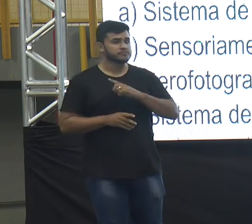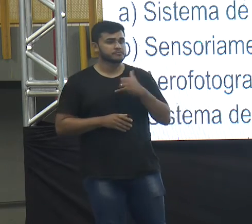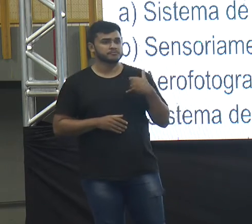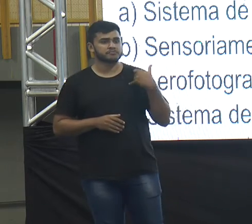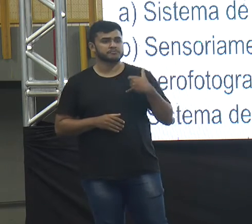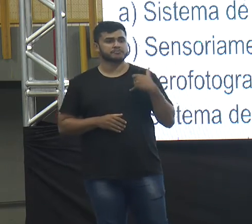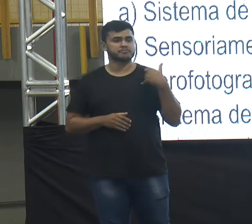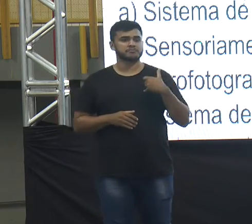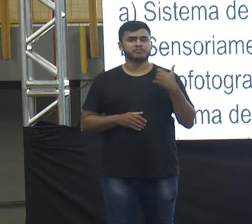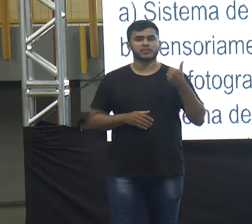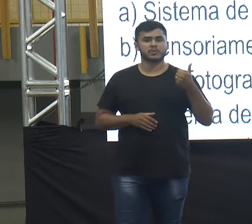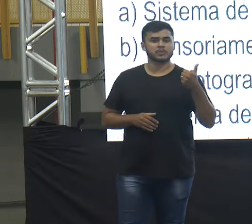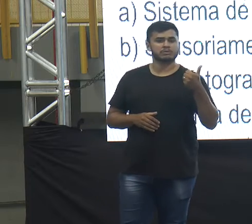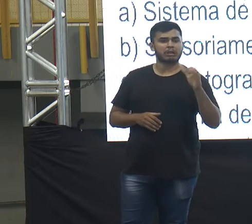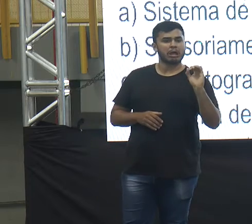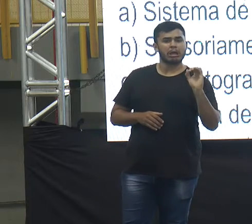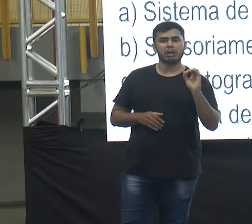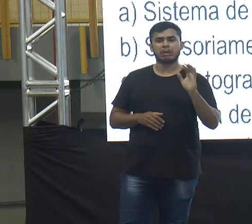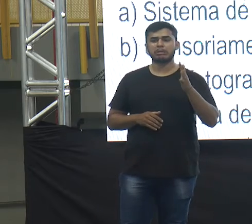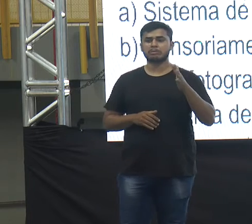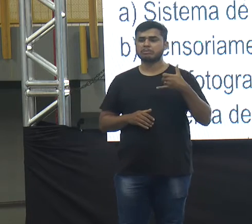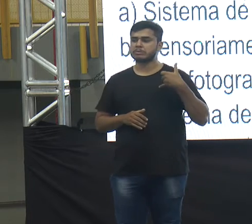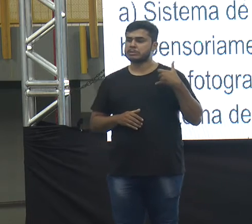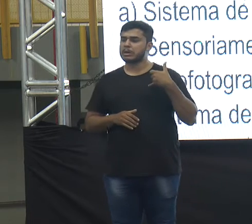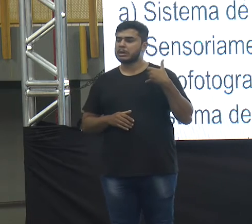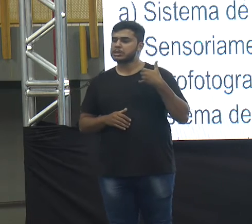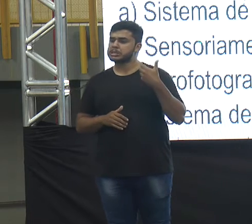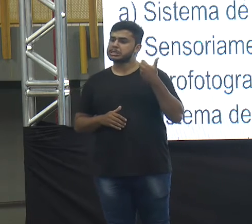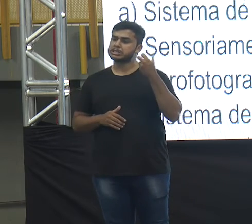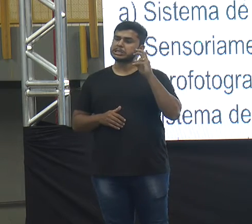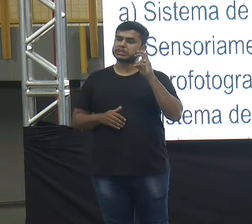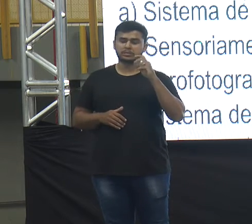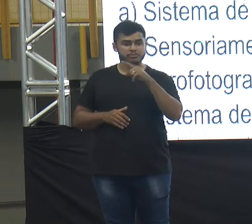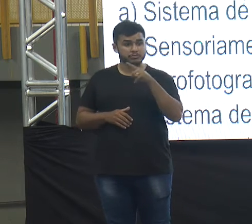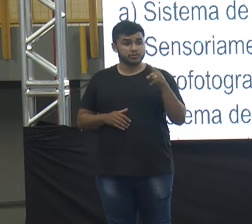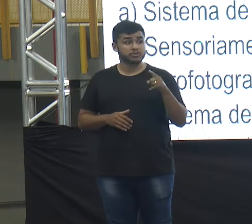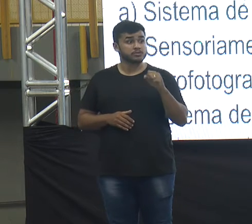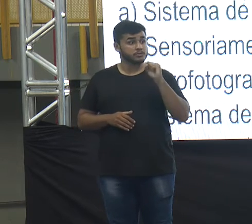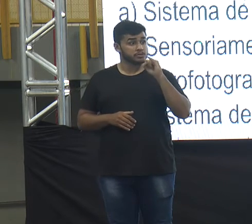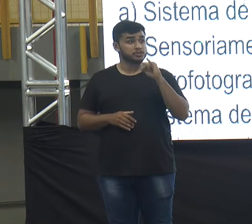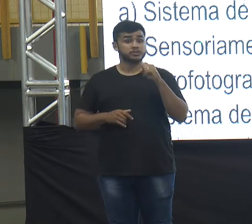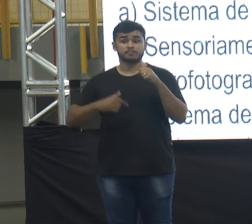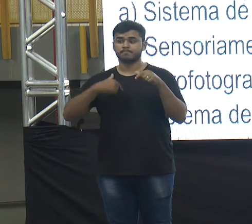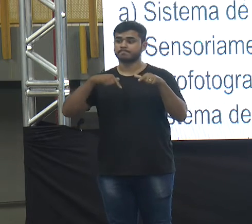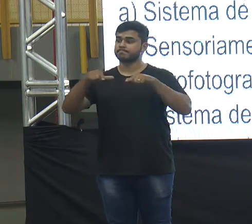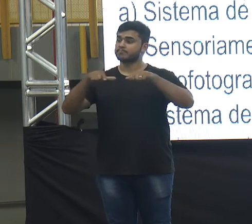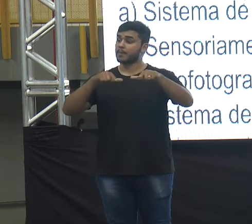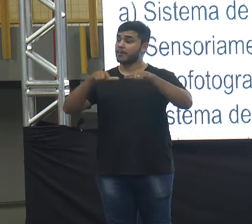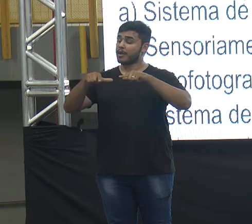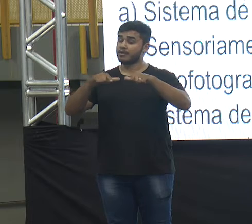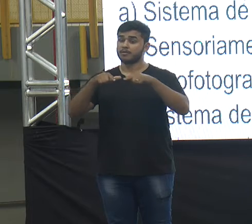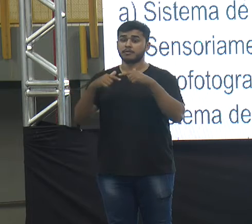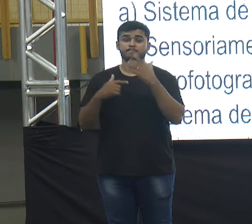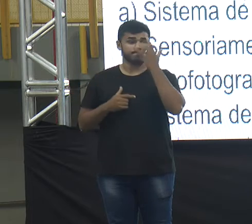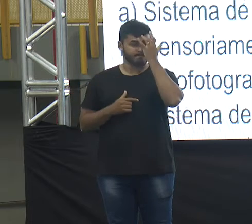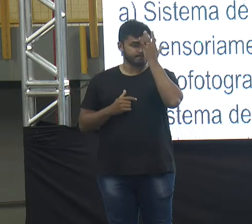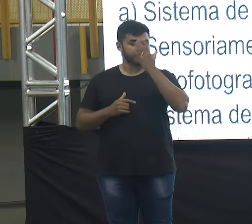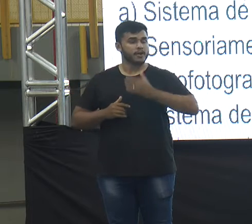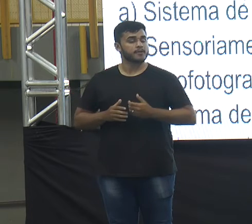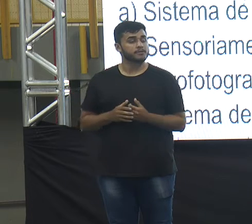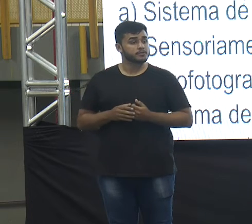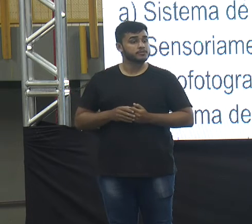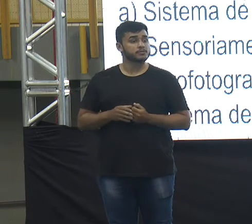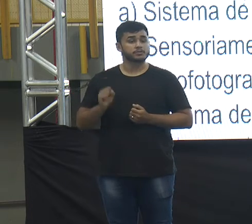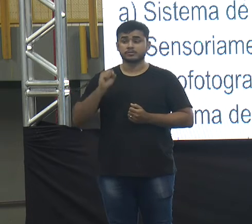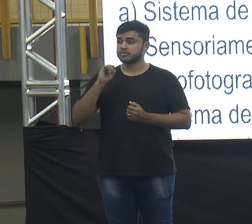com 12, com 15 anos, pode ter certeza que no mercado de trabalho ela vai ter uma imensa facilidade, principalmente se ela for trabalhar